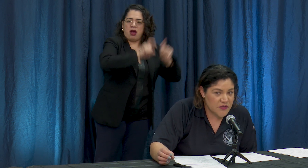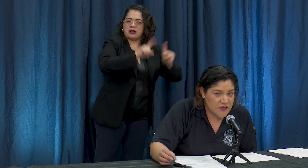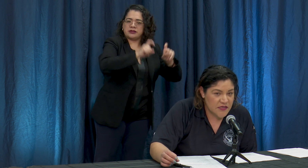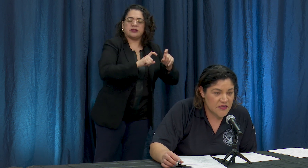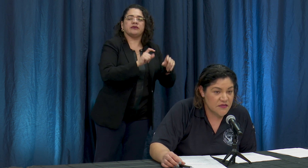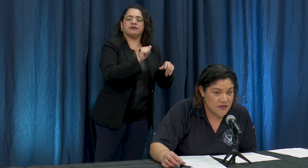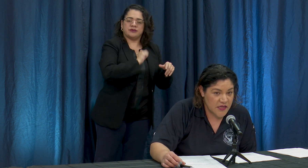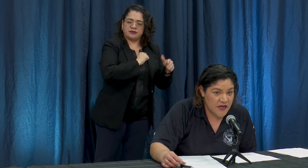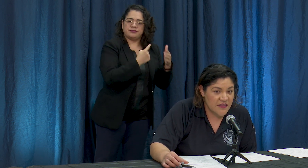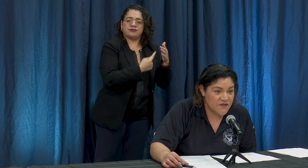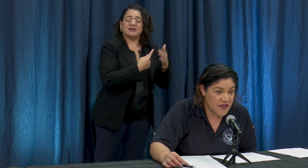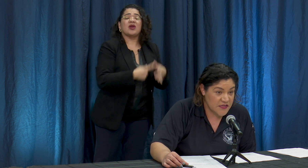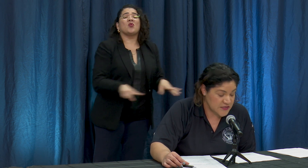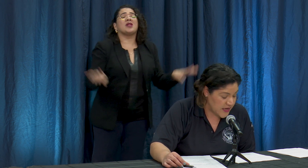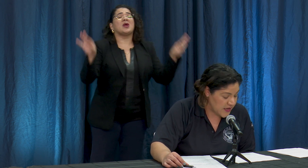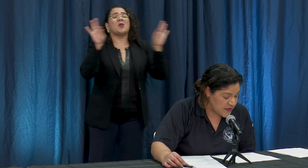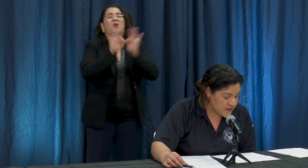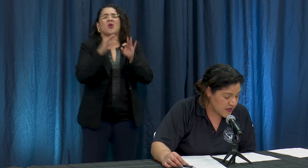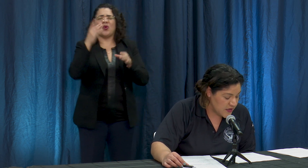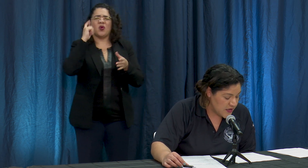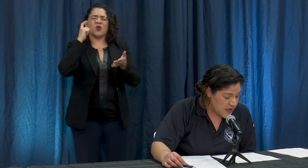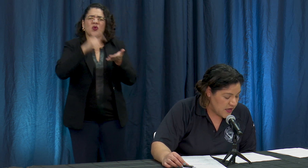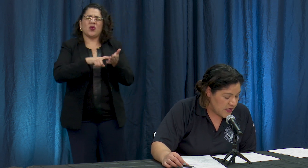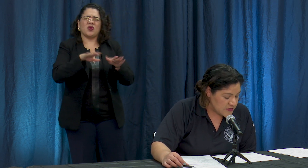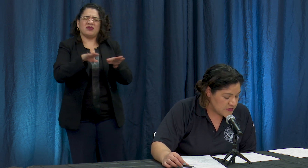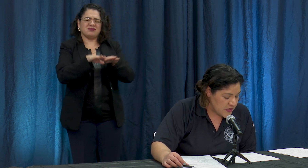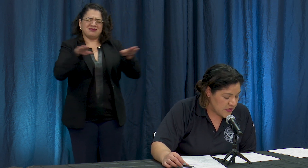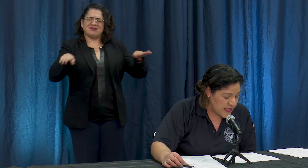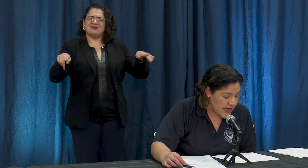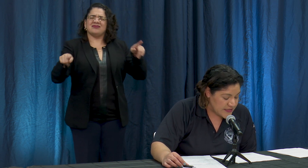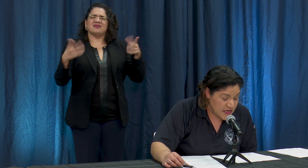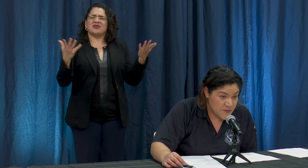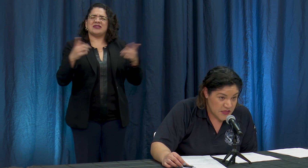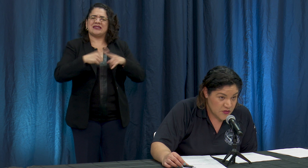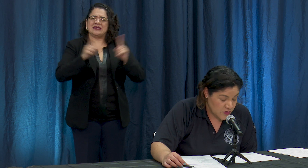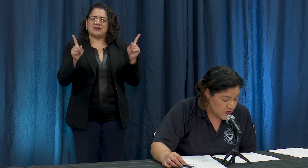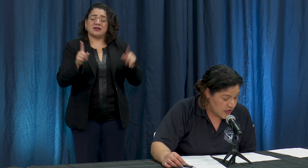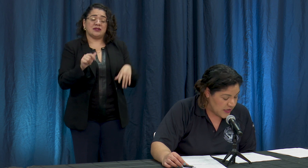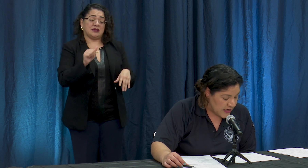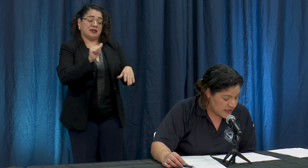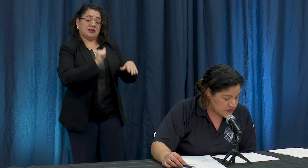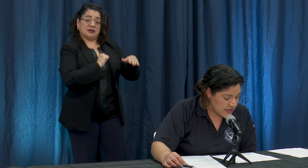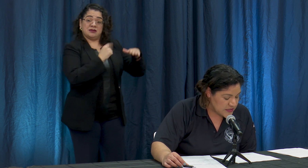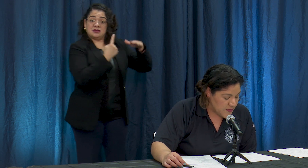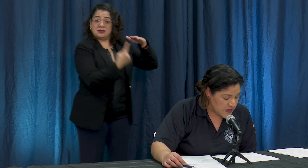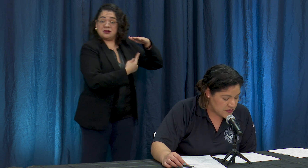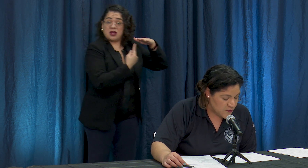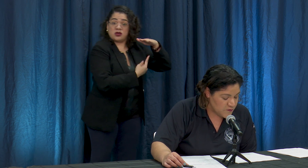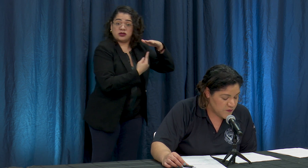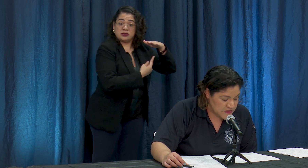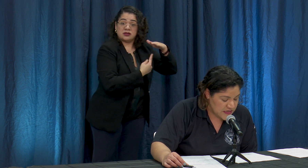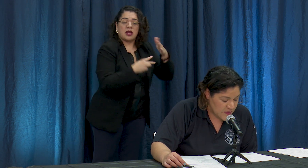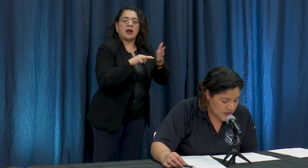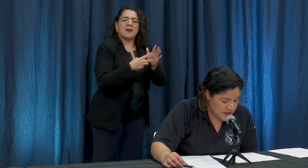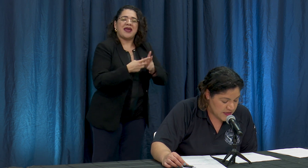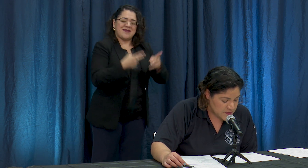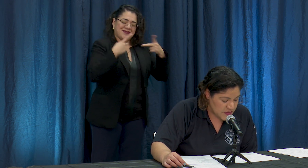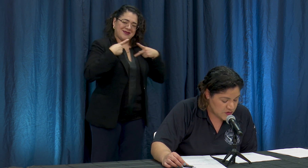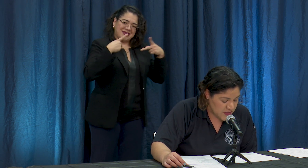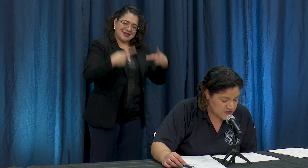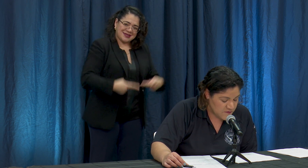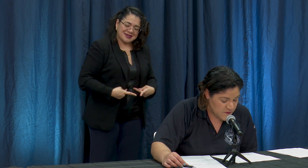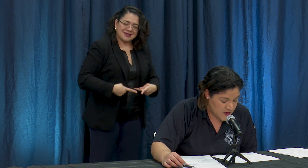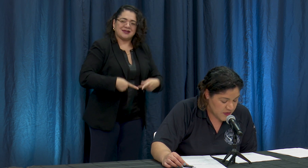más importante es entender la diferencia entre el aislamiento, que es la separación físicamente a